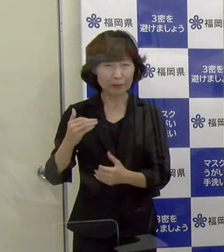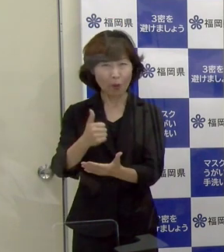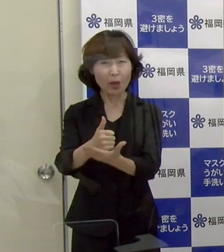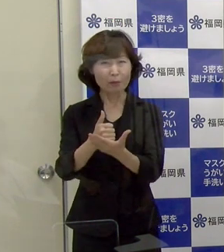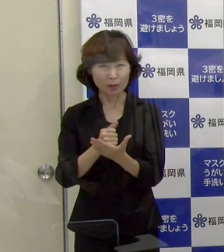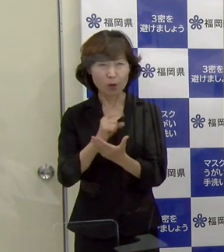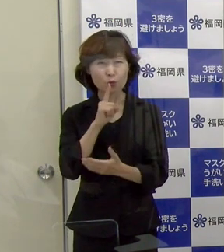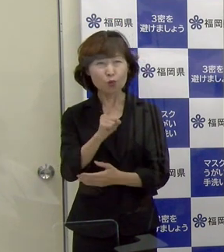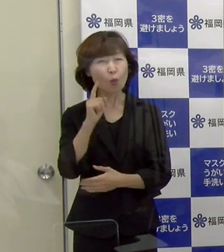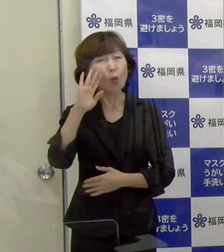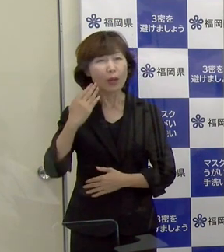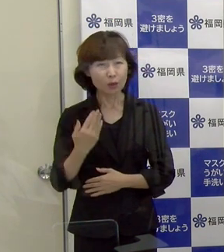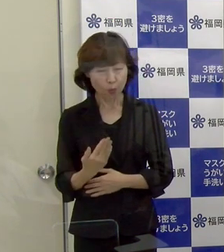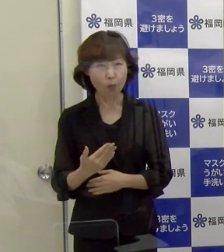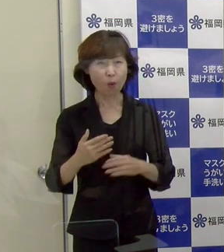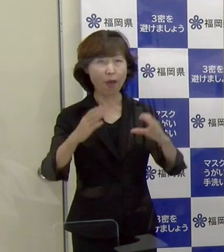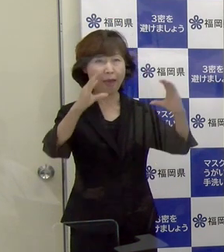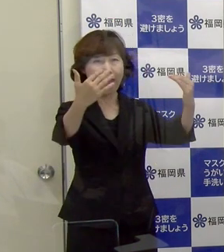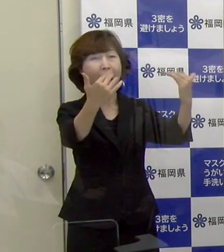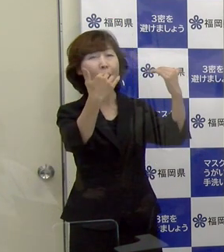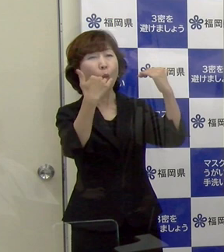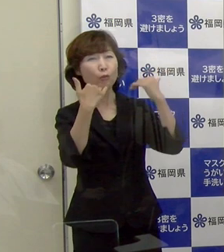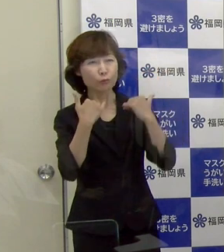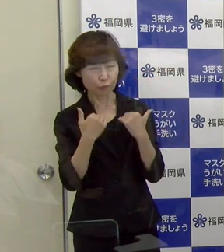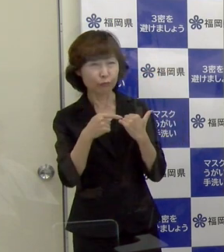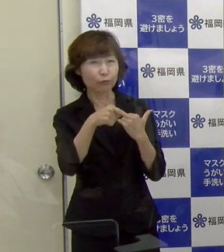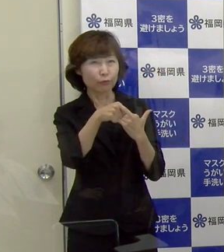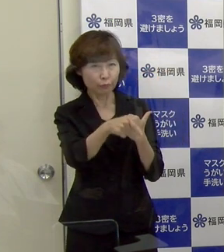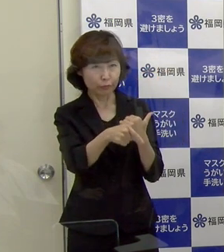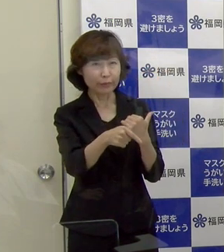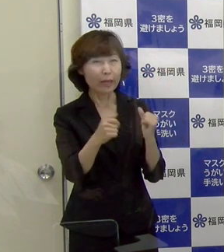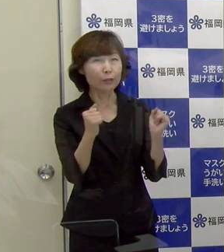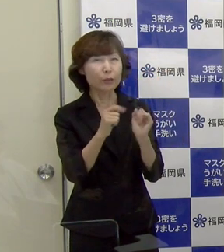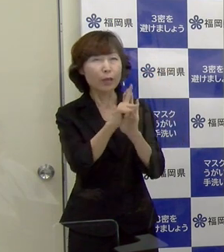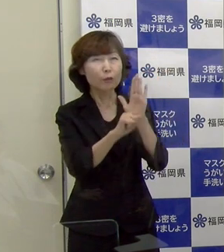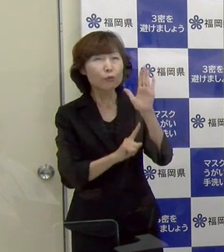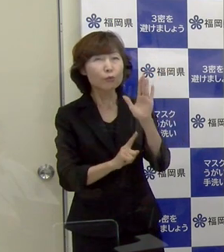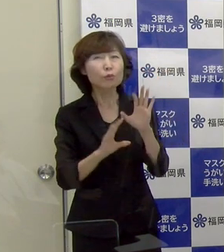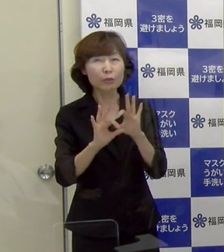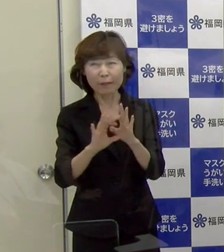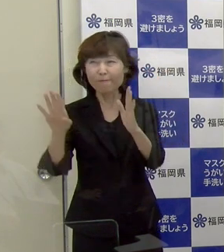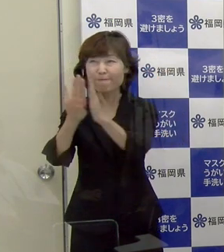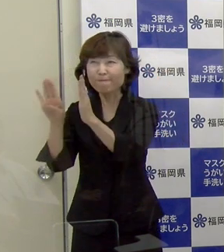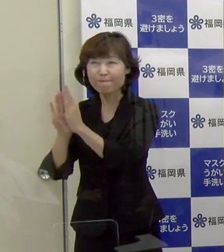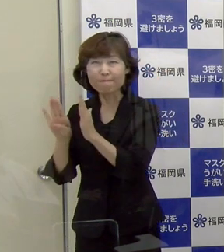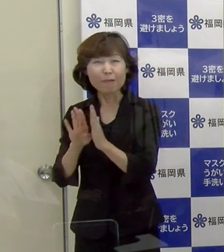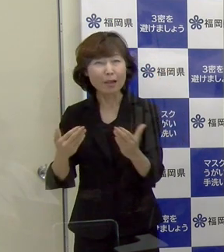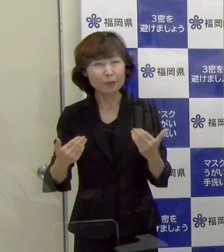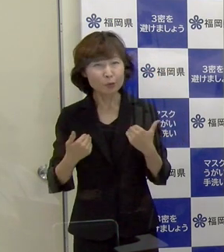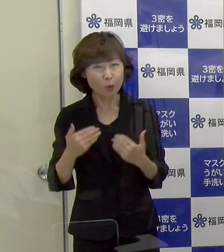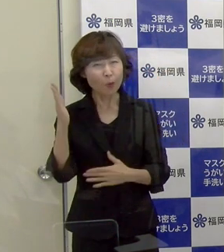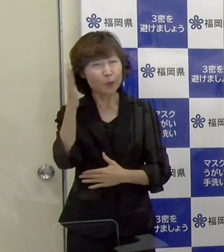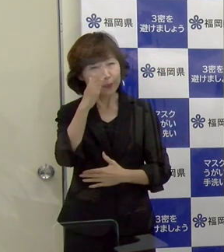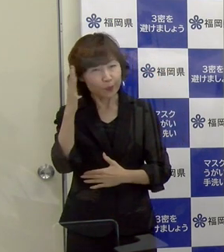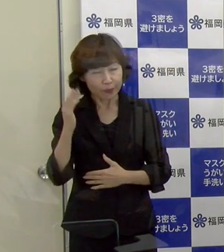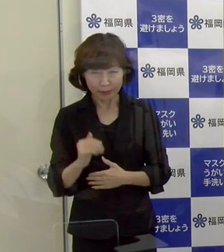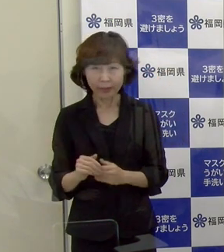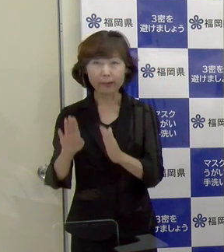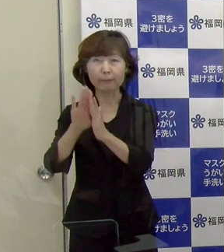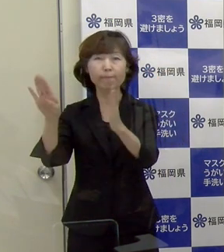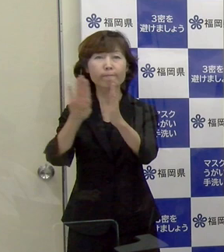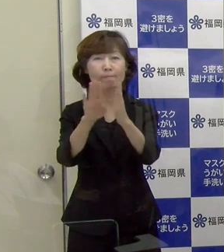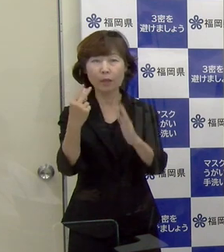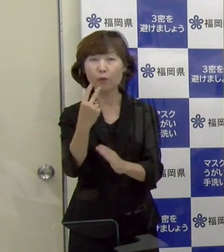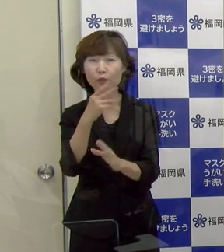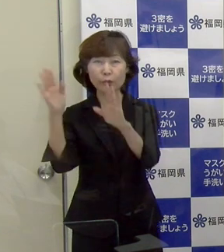ませんがエアコンの主要で窓を閉め切ってしまうようなことのないように歓喜の徹底をお願い